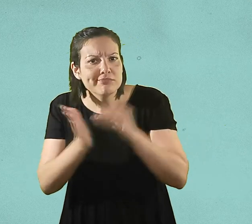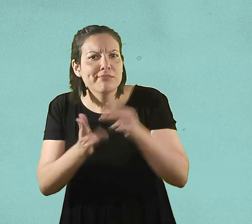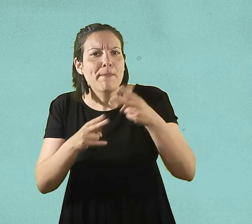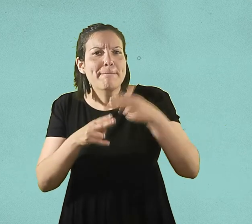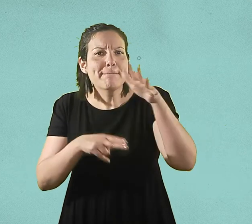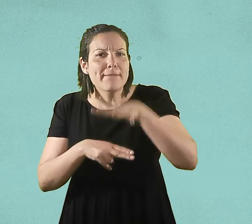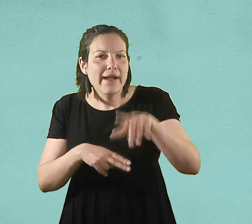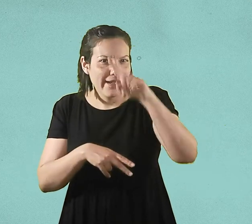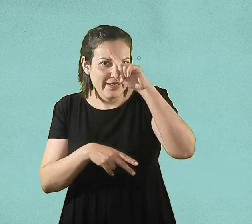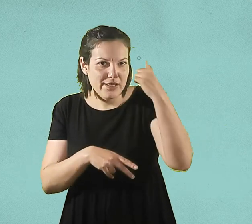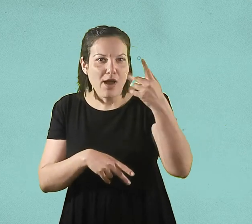Nahuel Huapi.